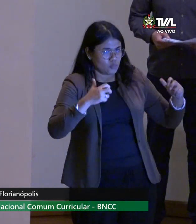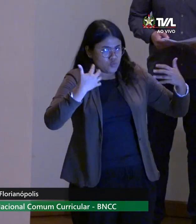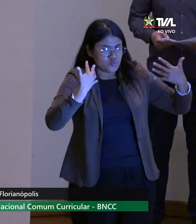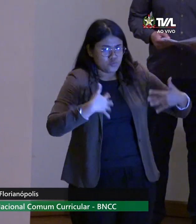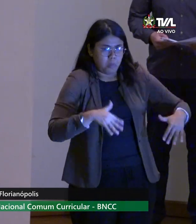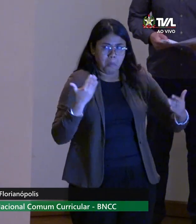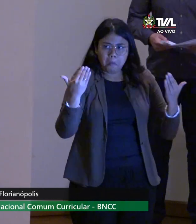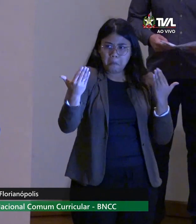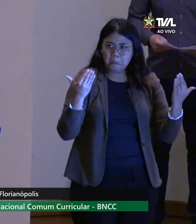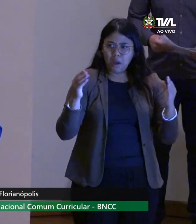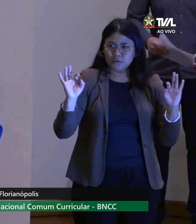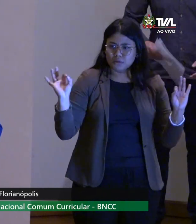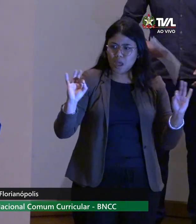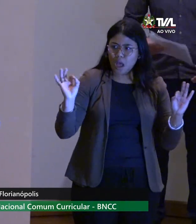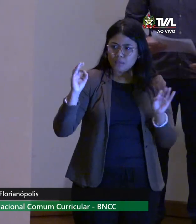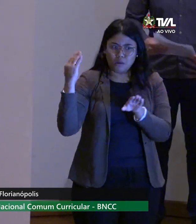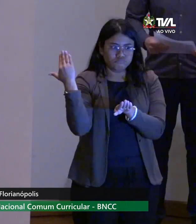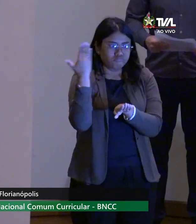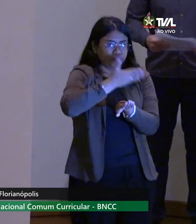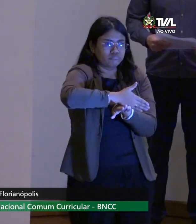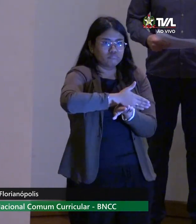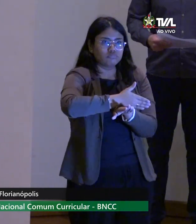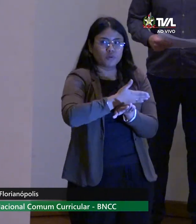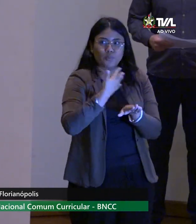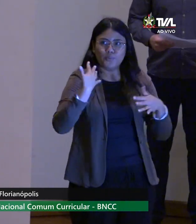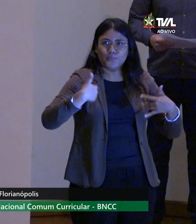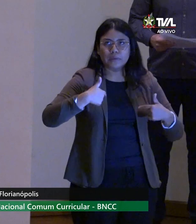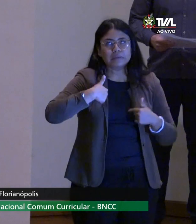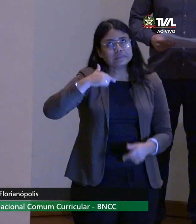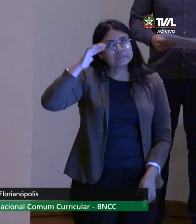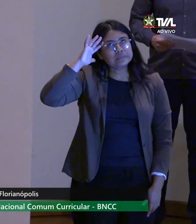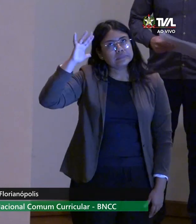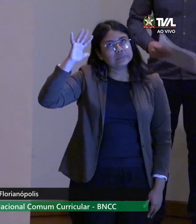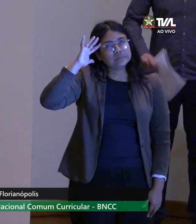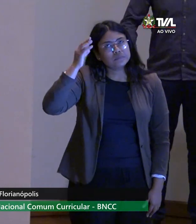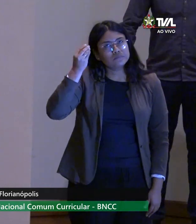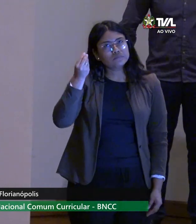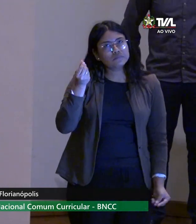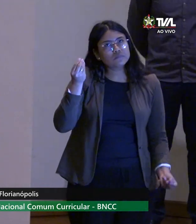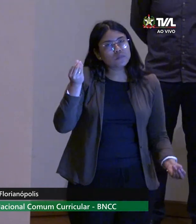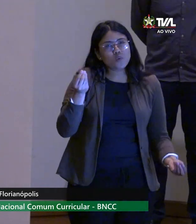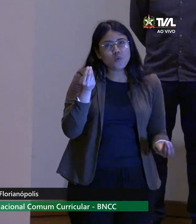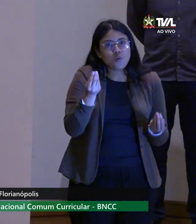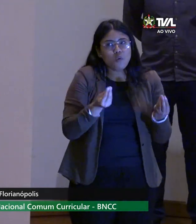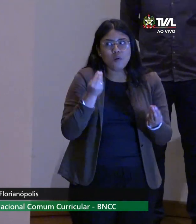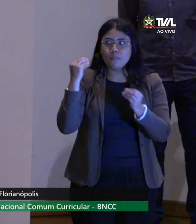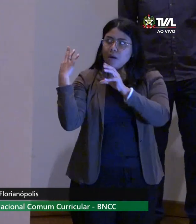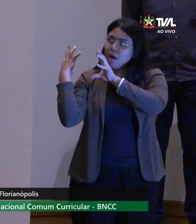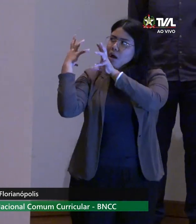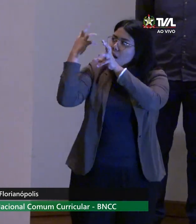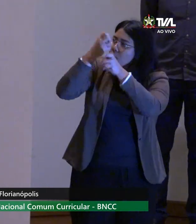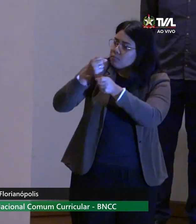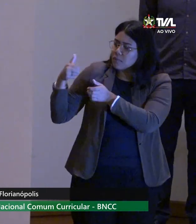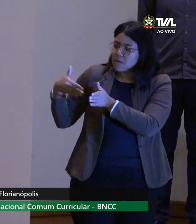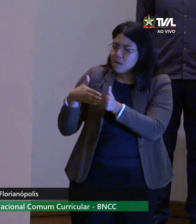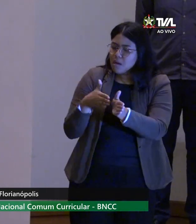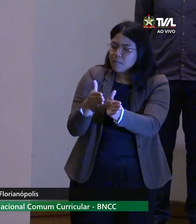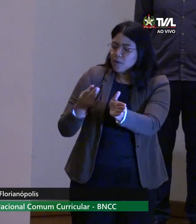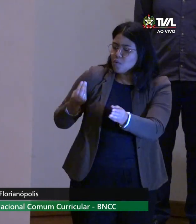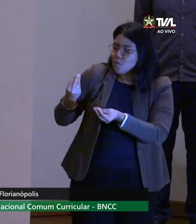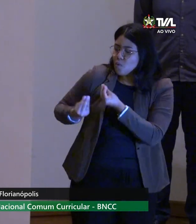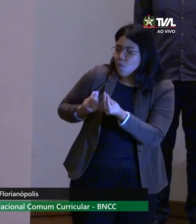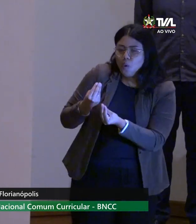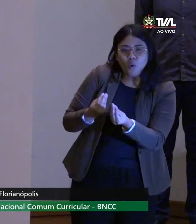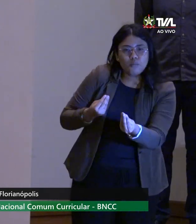sem comparação no Brasil inteiro e eu fico pensando de que maneira a gente chegou nesse ponto obviamente